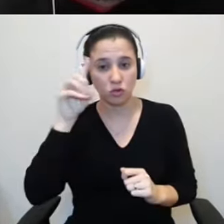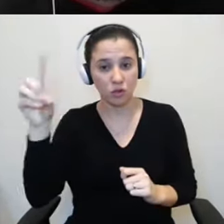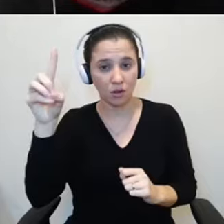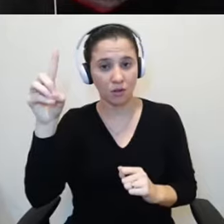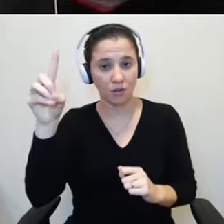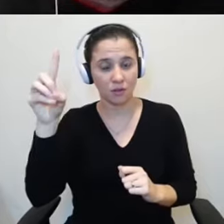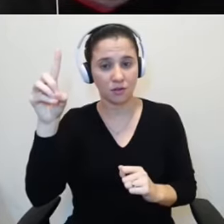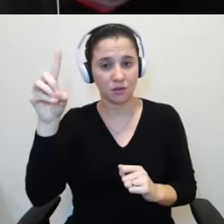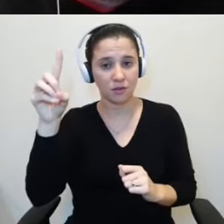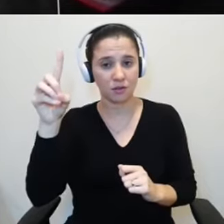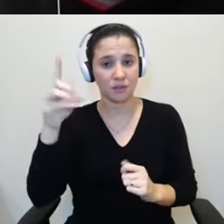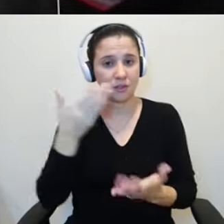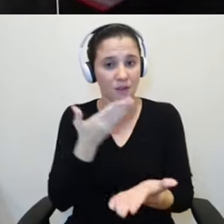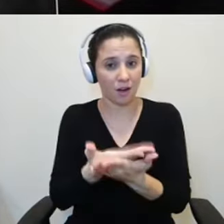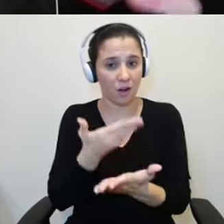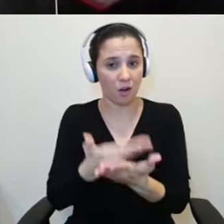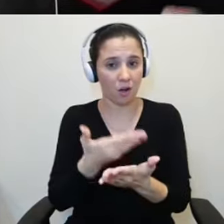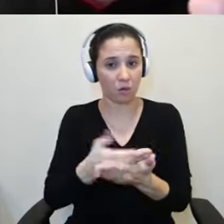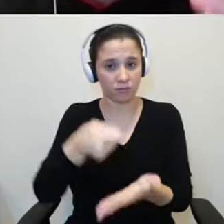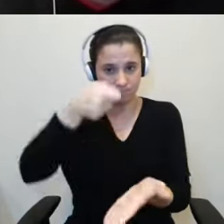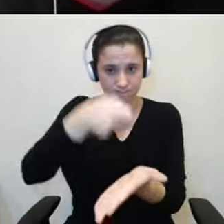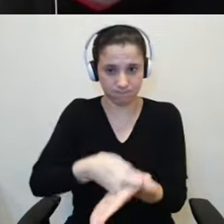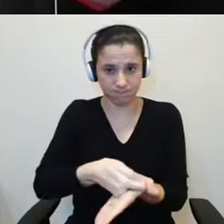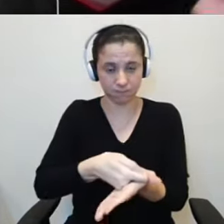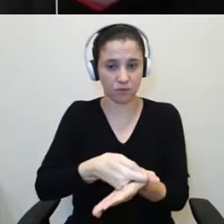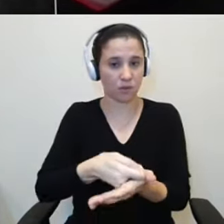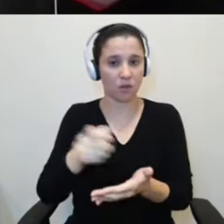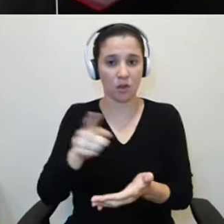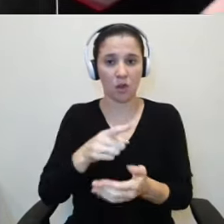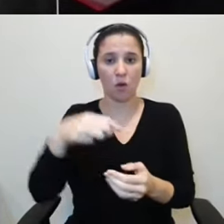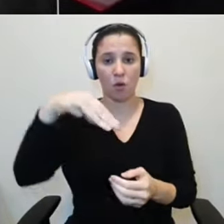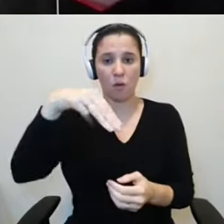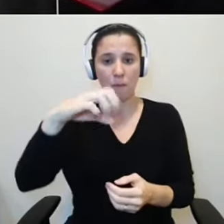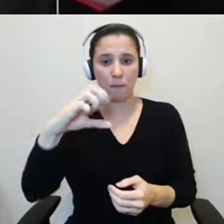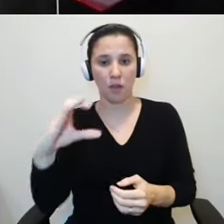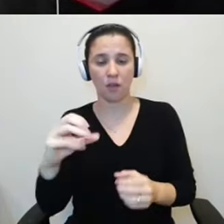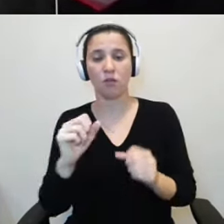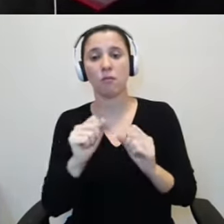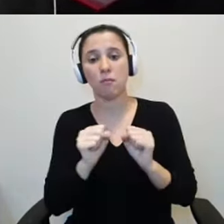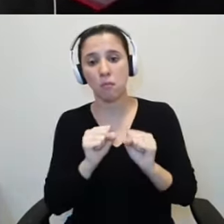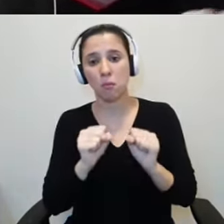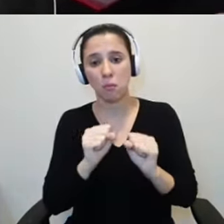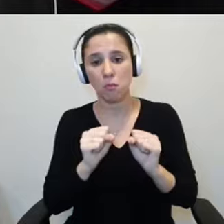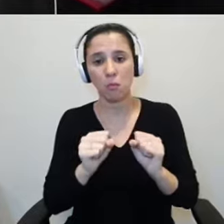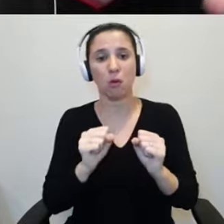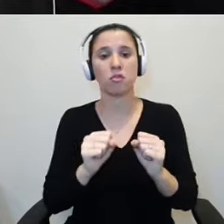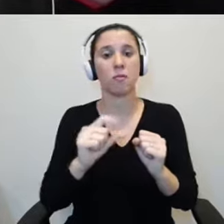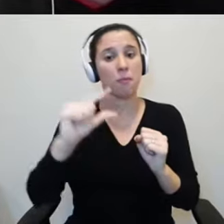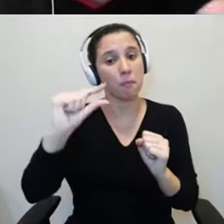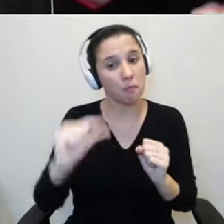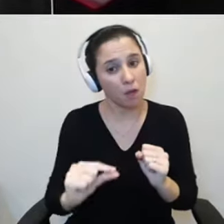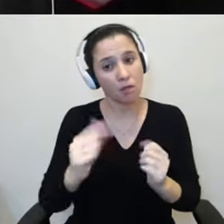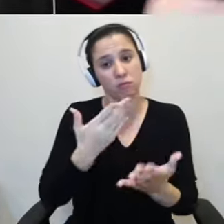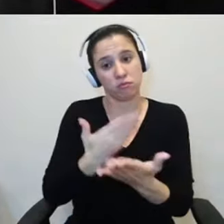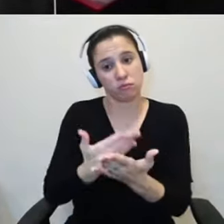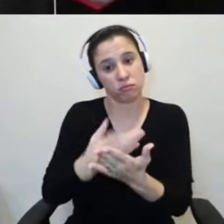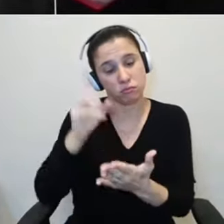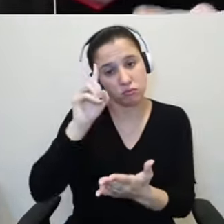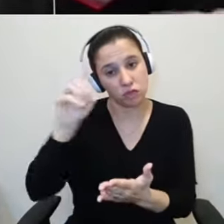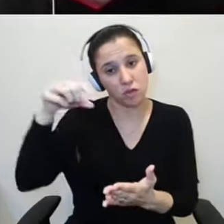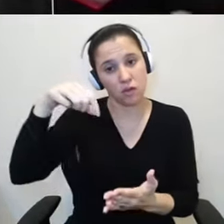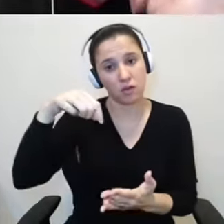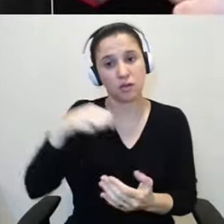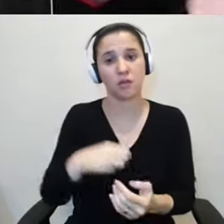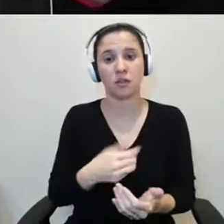cumprir a carga horária do curso. Então, o curso ele tem uma carga horária específica lá, por exemplo, de inglês, de português e tudo mais. Então, a